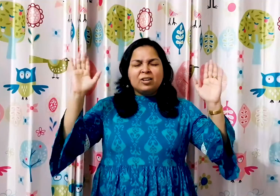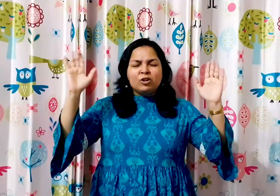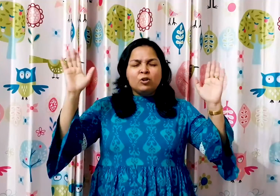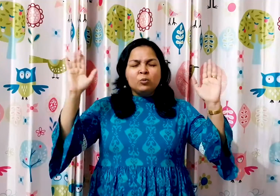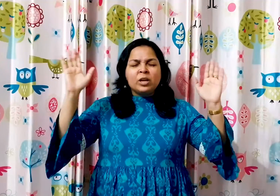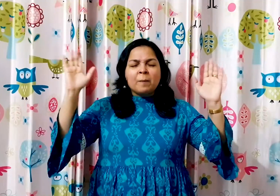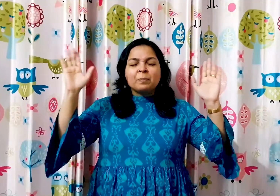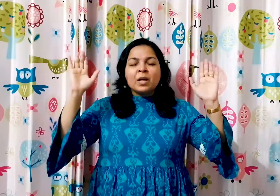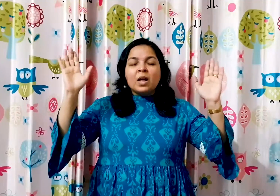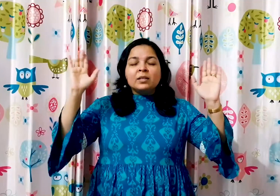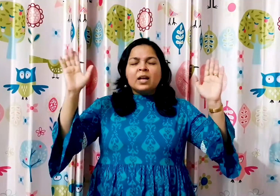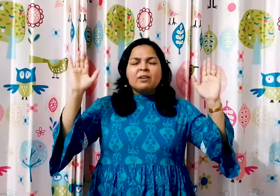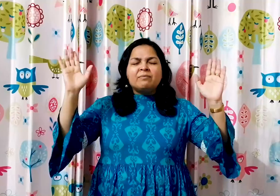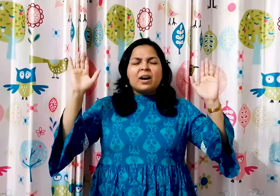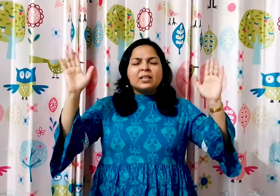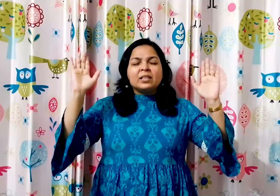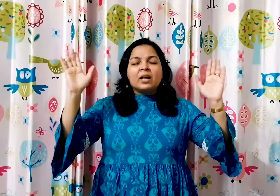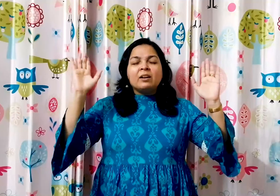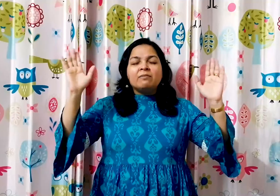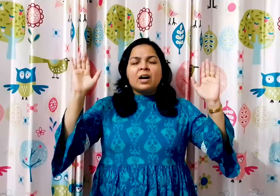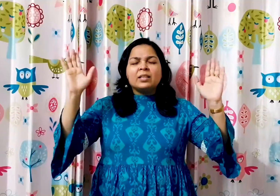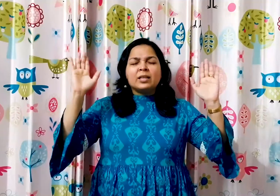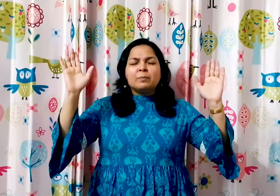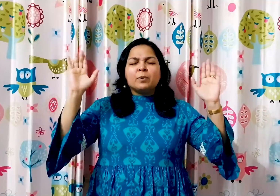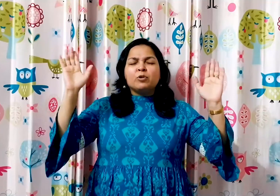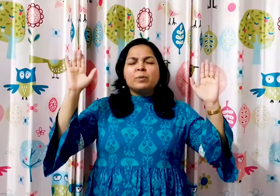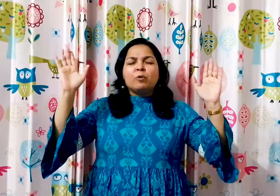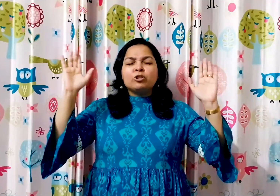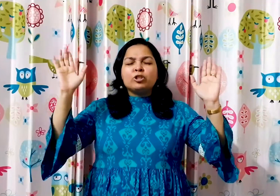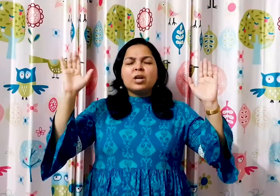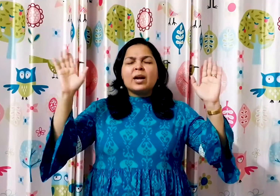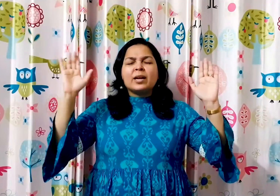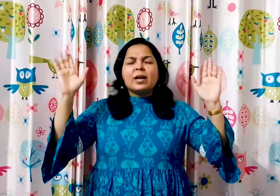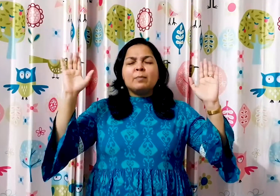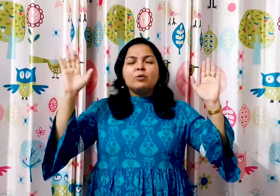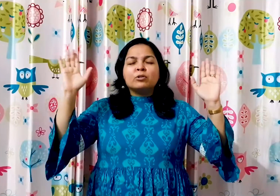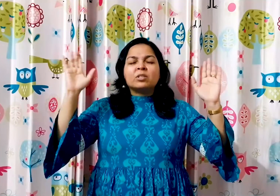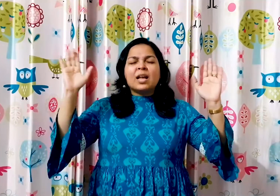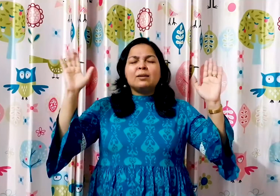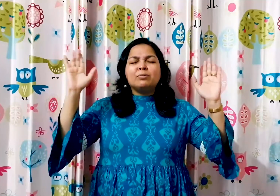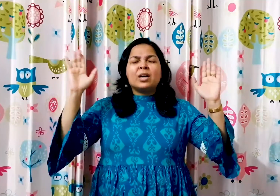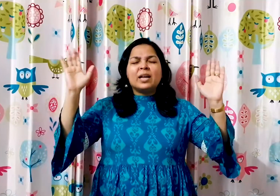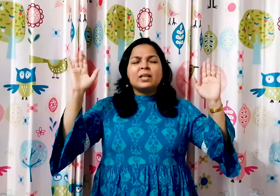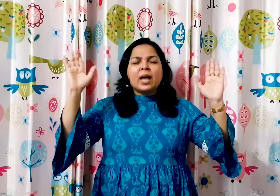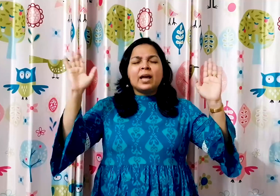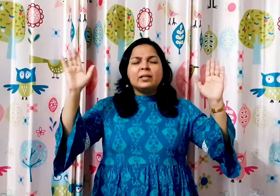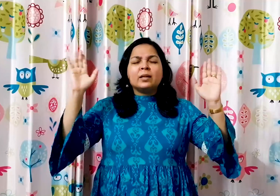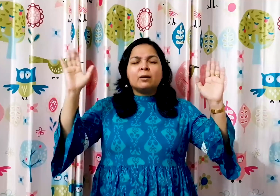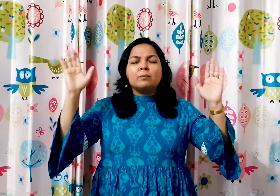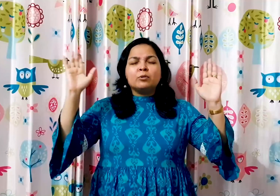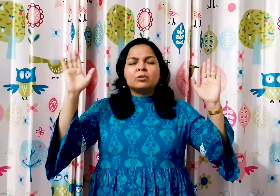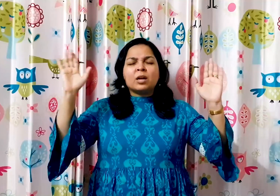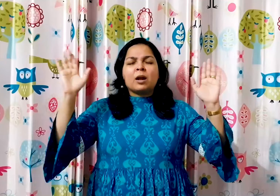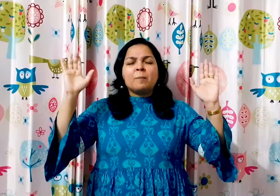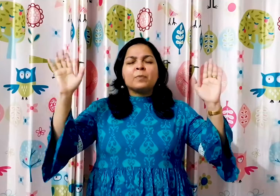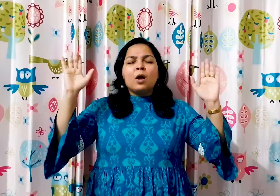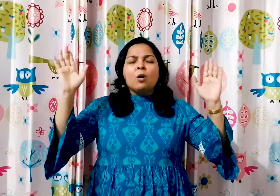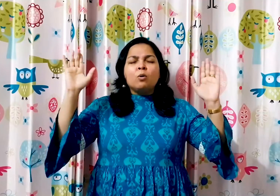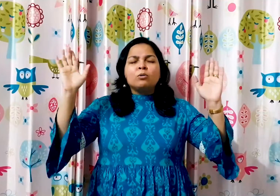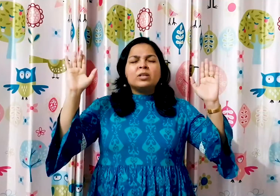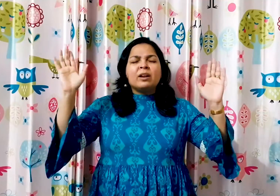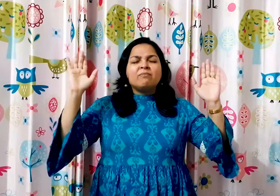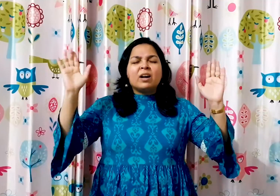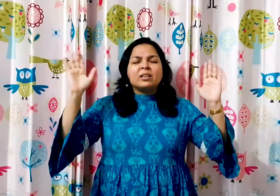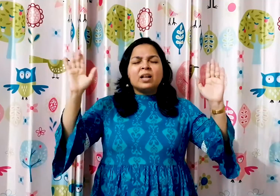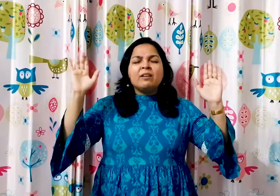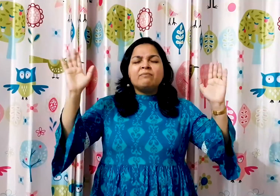जीसस हालेलुया धन्यवाद तेरे प्रभु ही वो शॉट आया वो उसका लबुक है या द एंकल ऑफ उसका